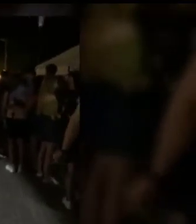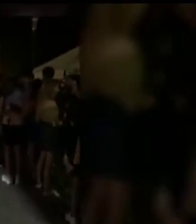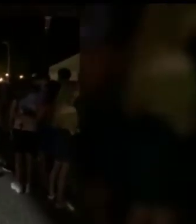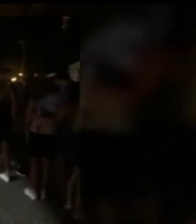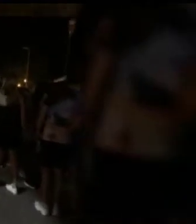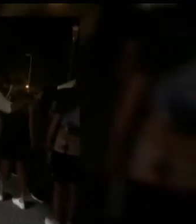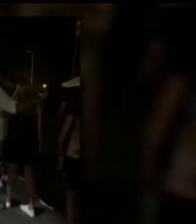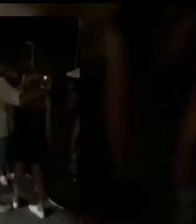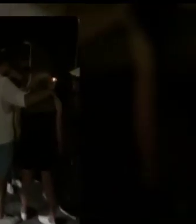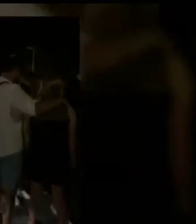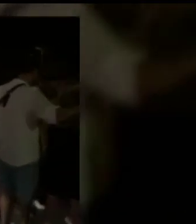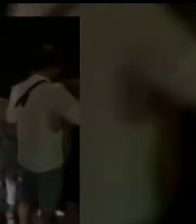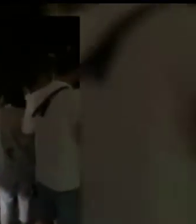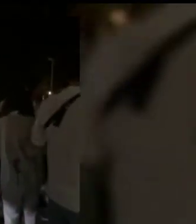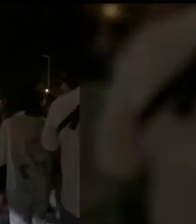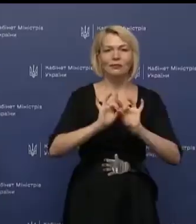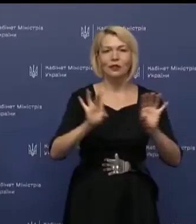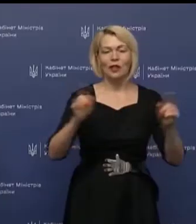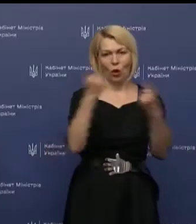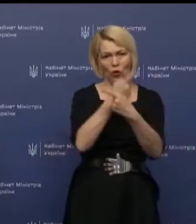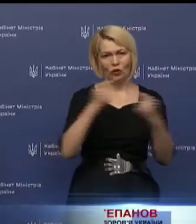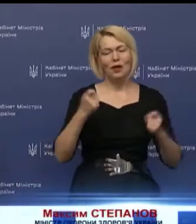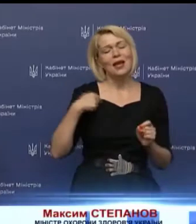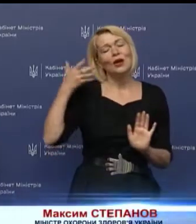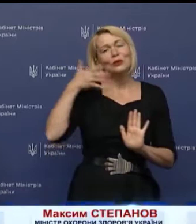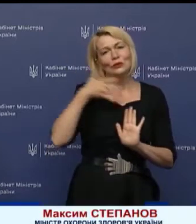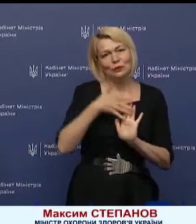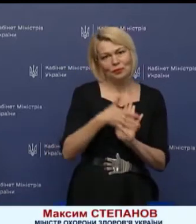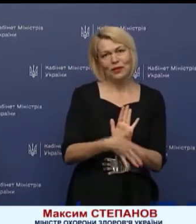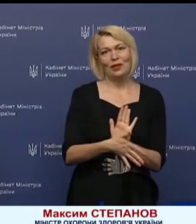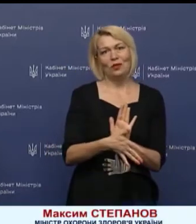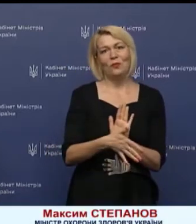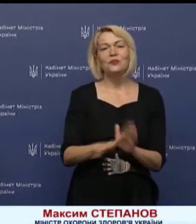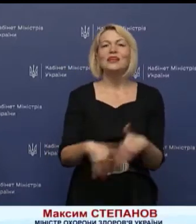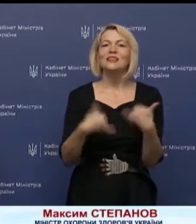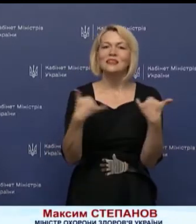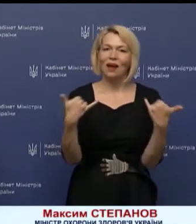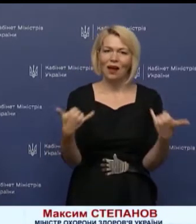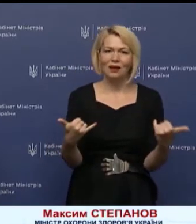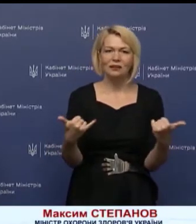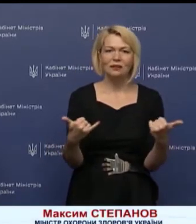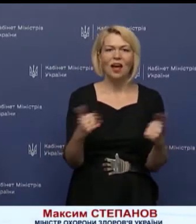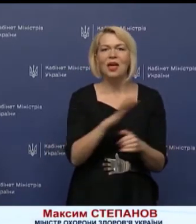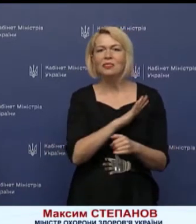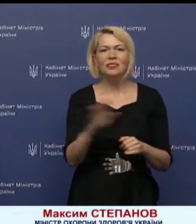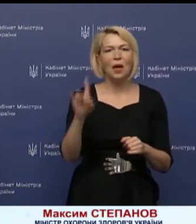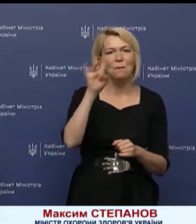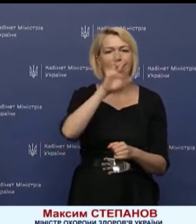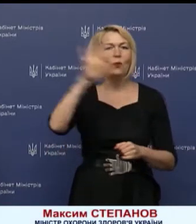выполнение рекомендаций непопулярно. Я розумію, що зараз непопулярно